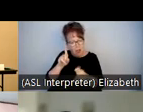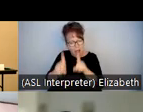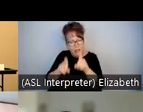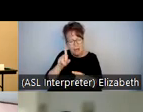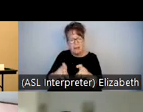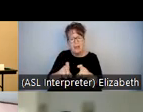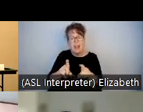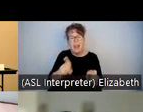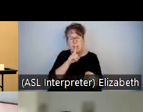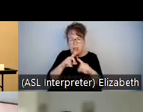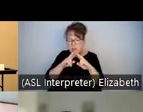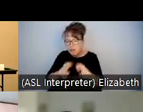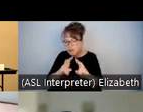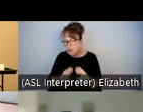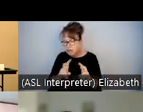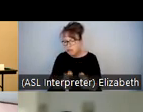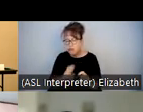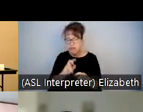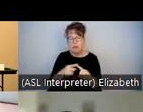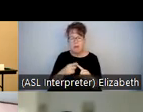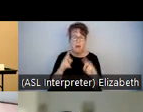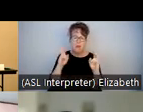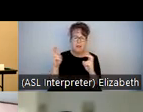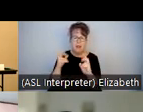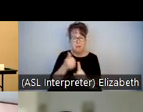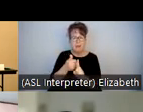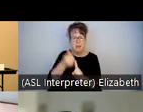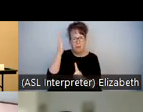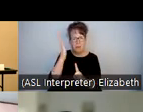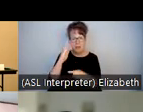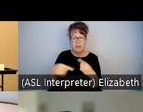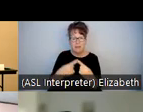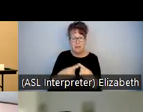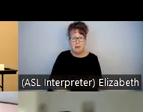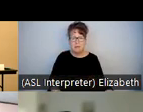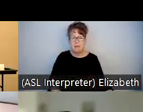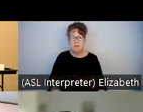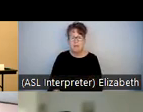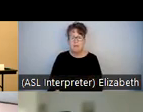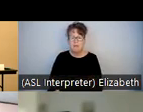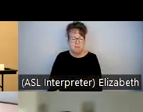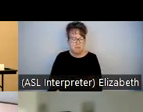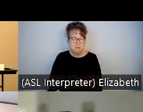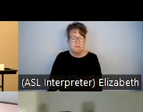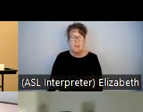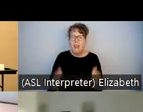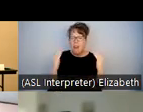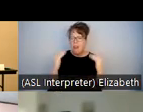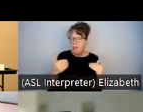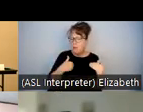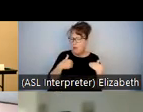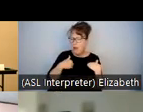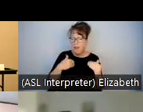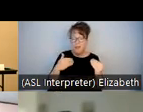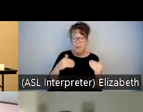eh Para hacer preguntas y responder eh para que puedan profundizar un poco sobre lo que van a